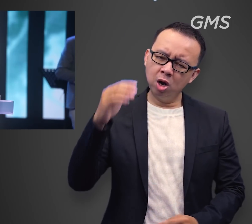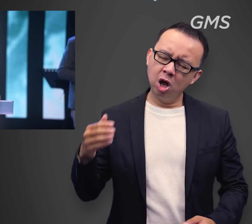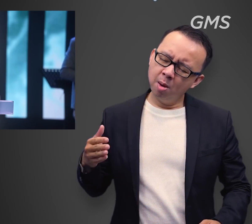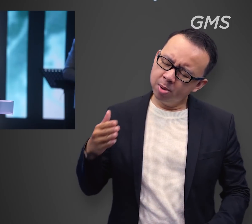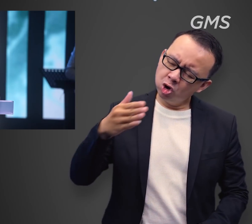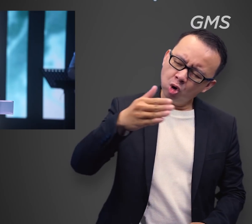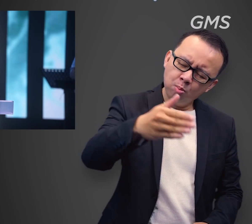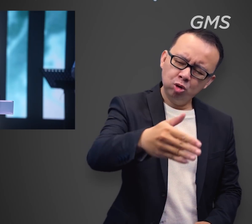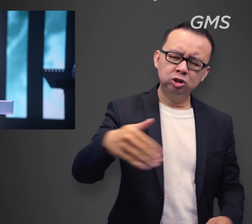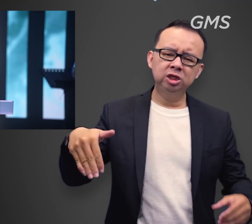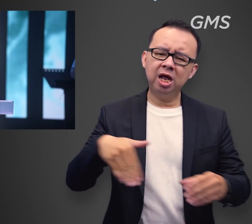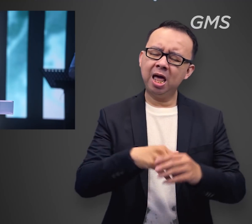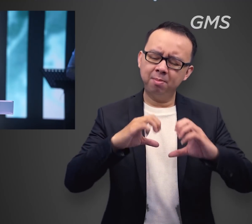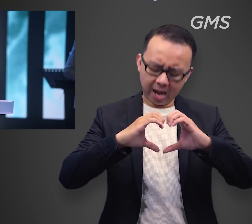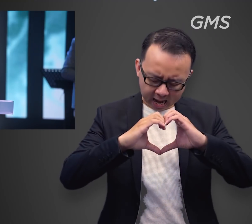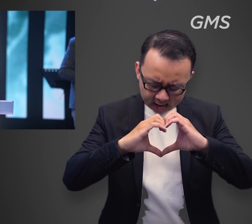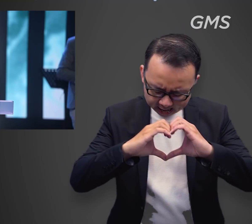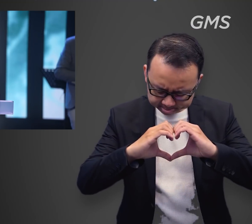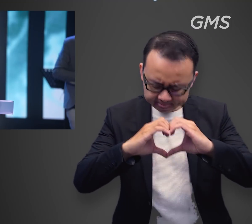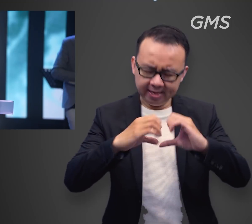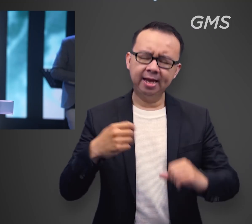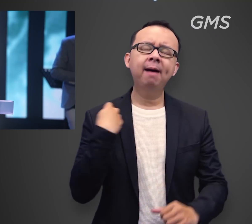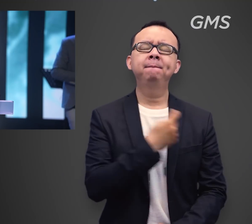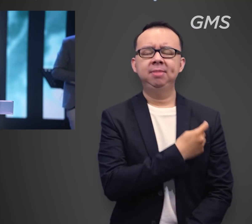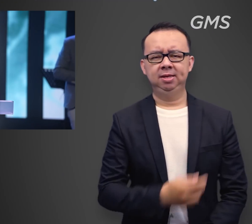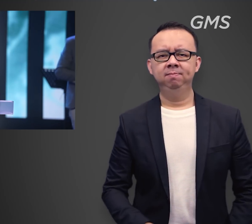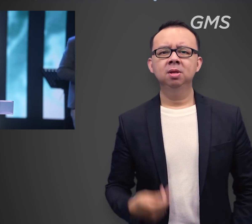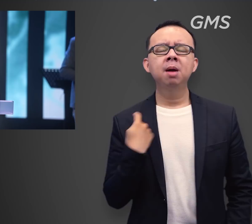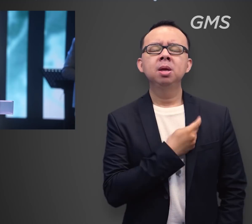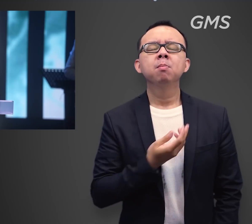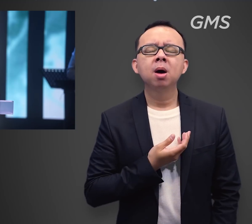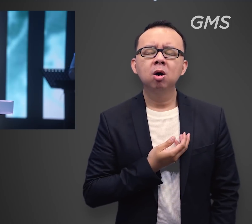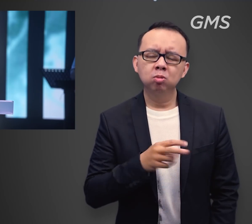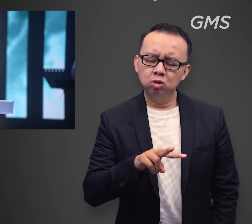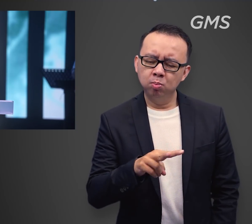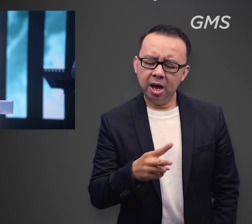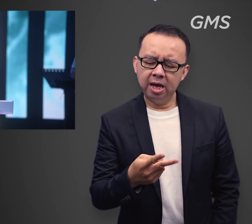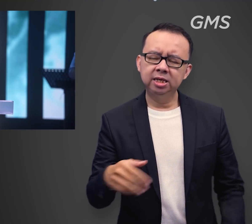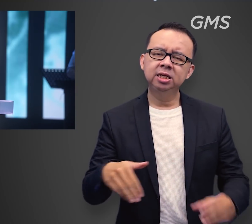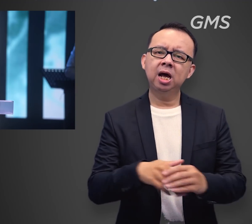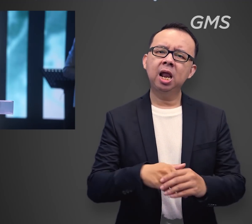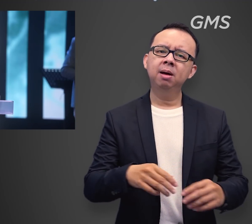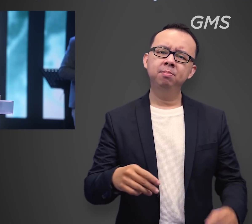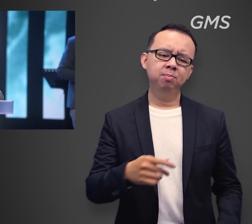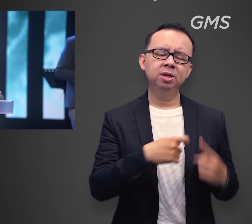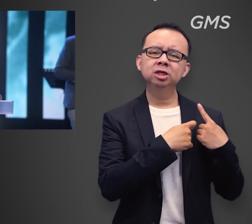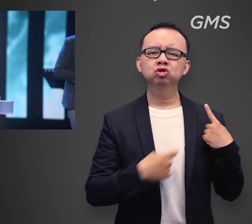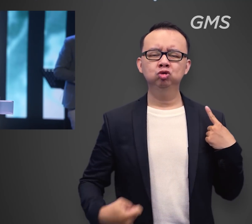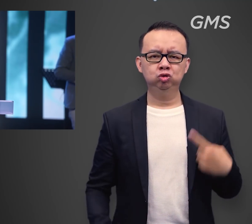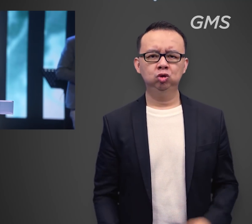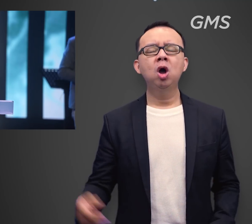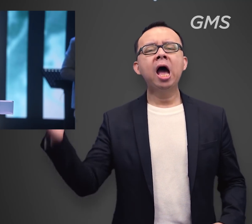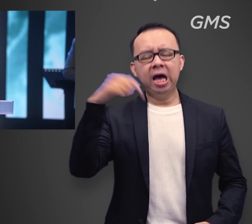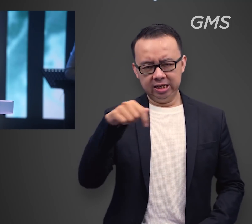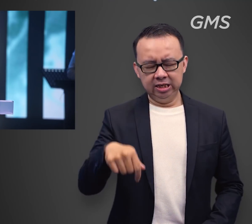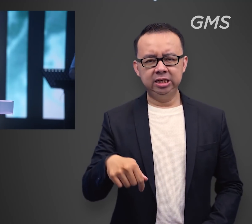kami. Disitulah kami boleh mengalami perubahan demi perubahan ke arah Kristus. Sehingga hari ini ketika kami boleh memperingati Jumat